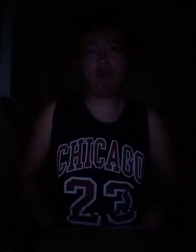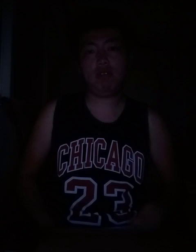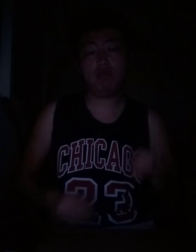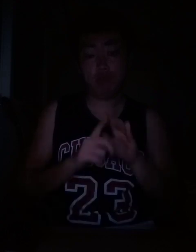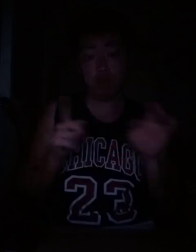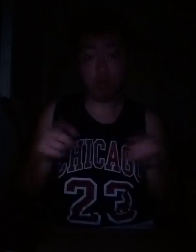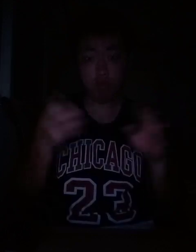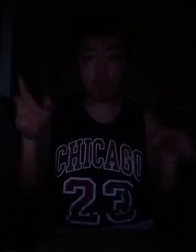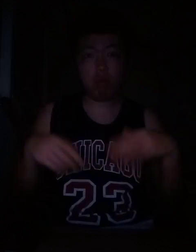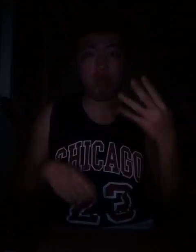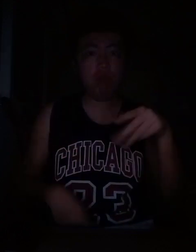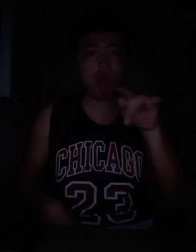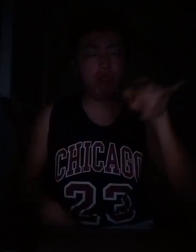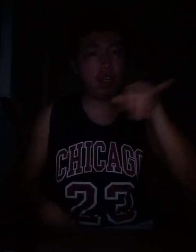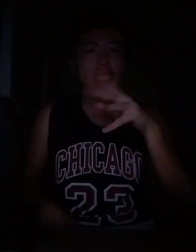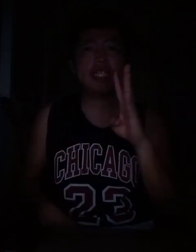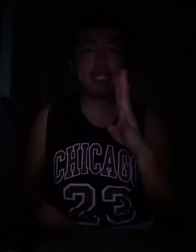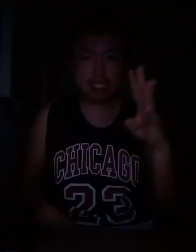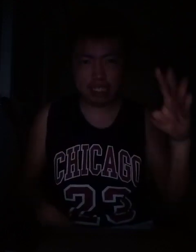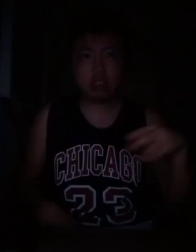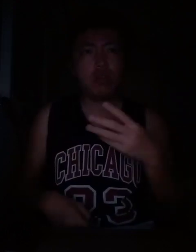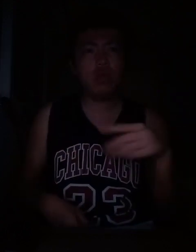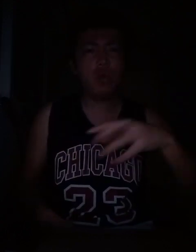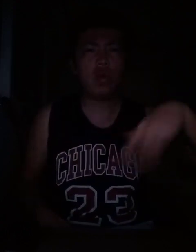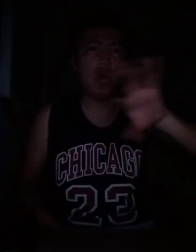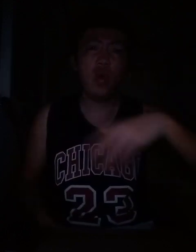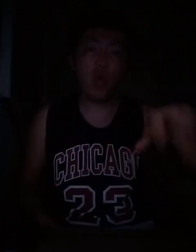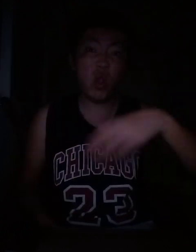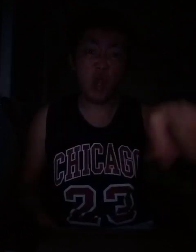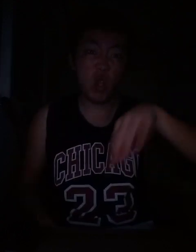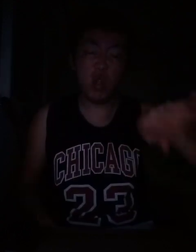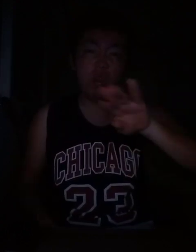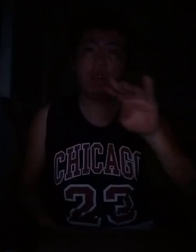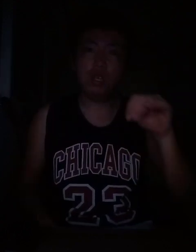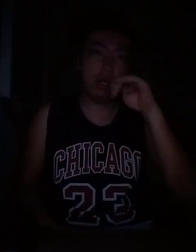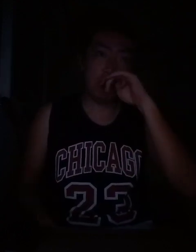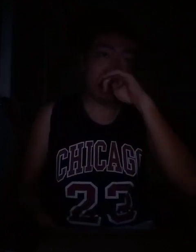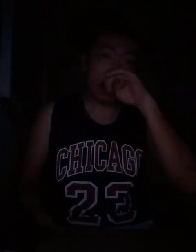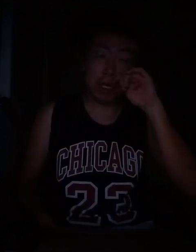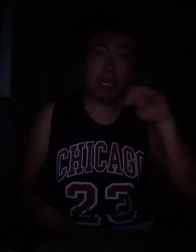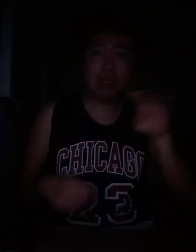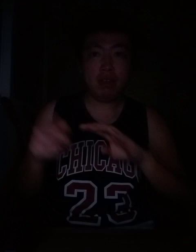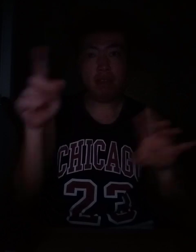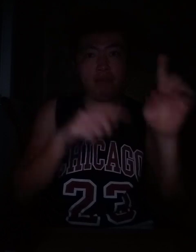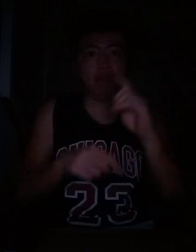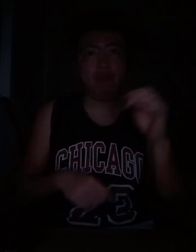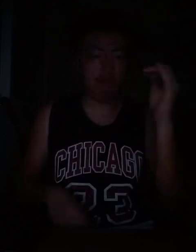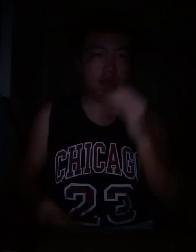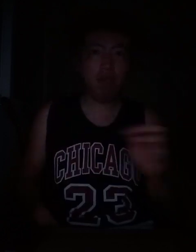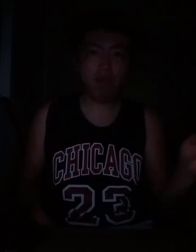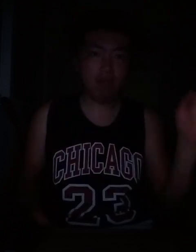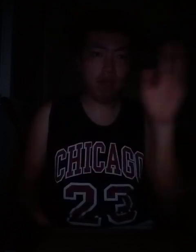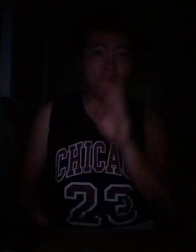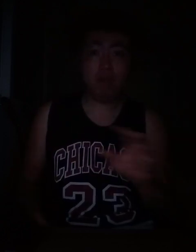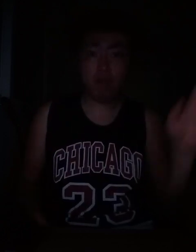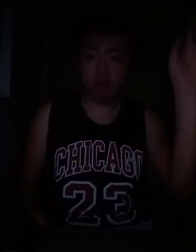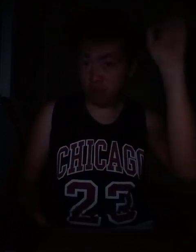강한 등급인 레벨 4의 토네이도가 10년 만에 처음 수도를 향할 것으로 예보되면서 워싱턴 DC와